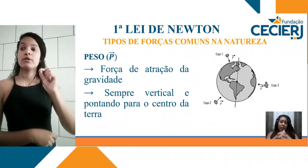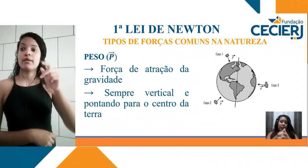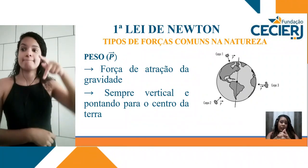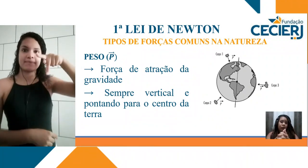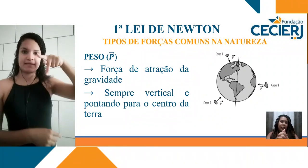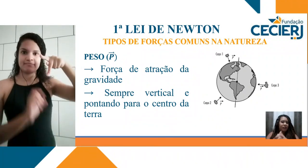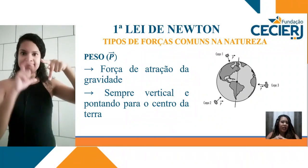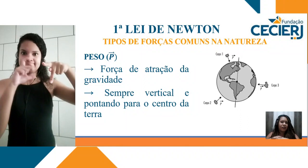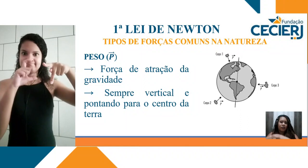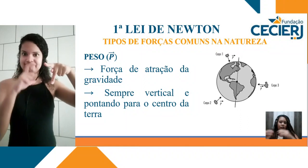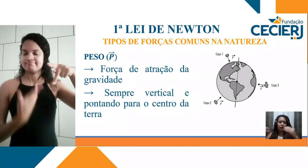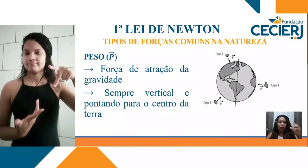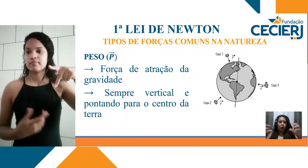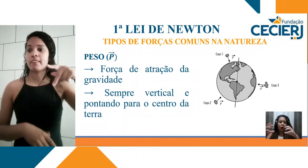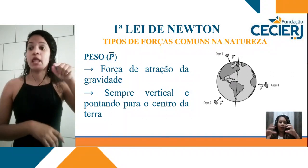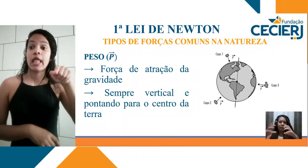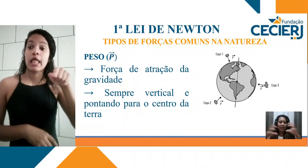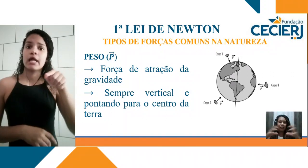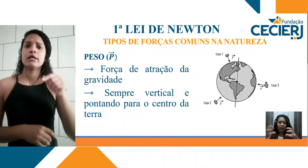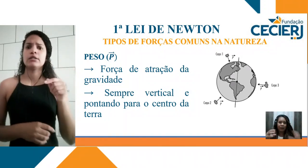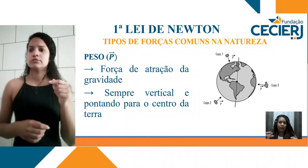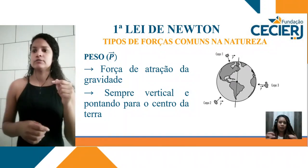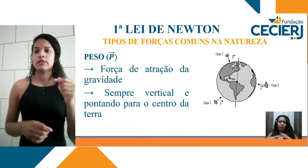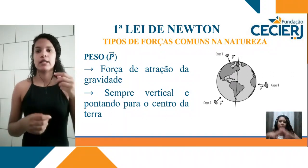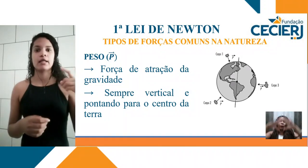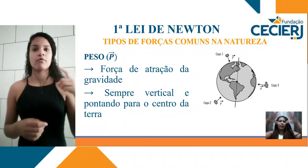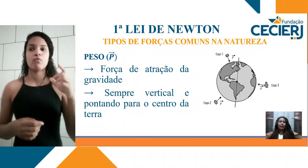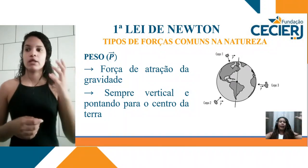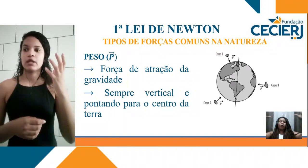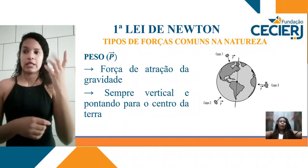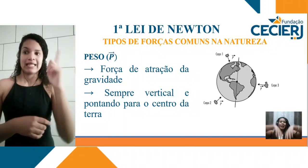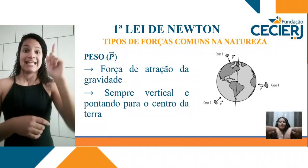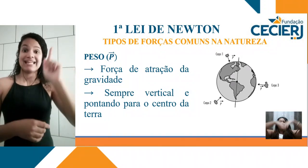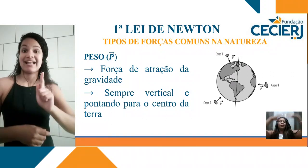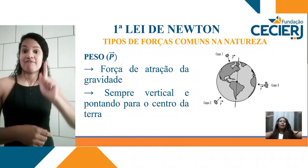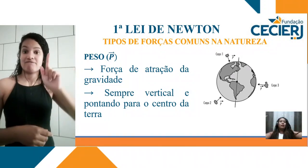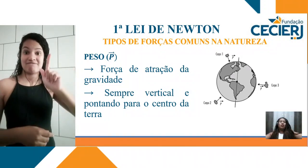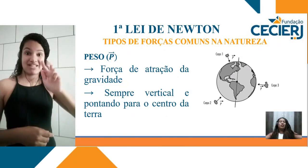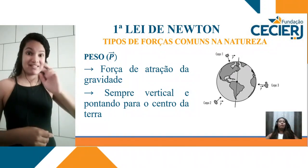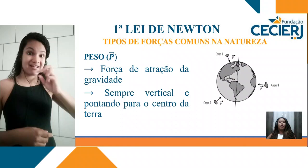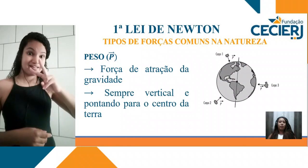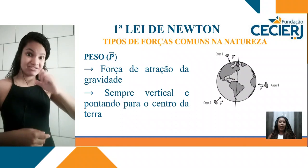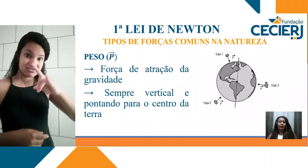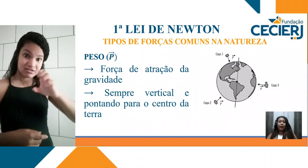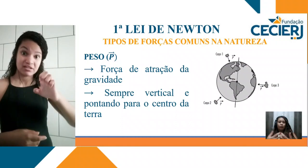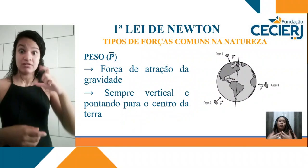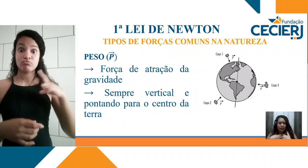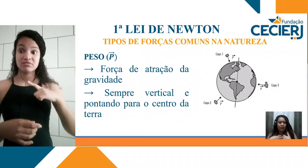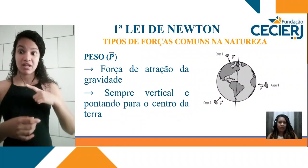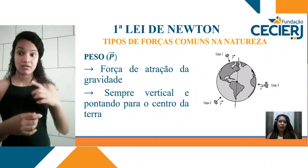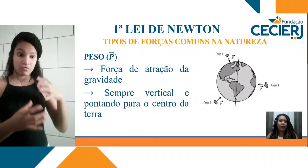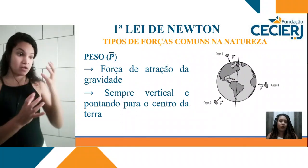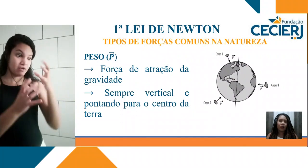força de atração da gravidade, né? Massa atrai massa, então você tem um planeta Terra com uma massa gigantesca atraindo a